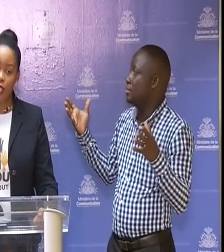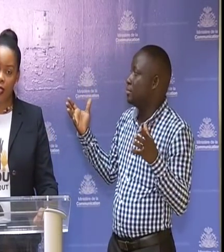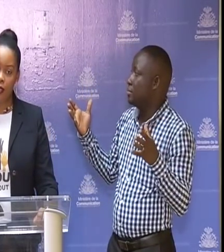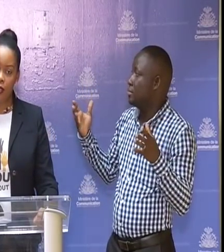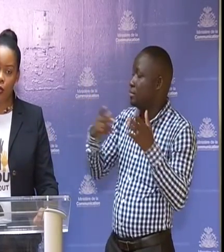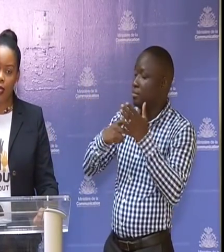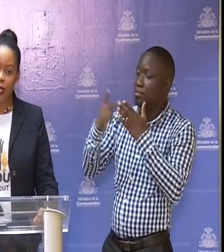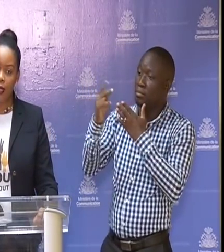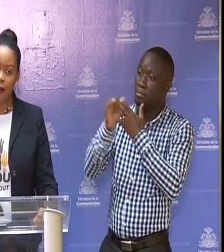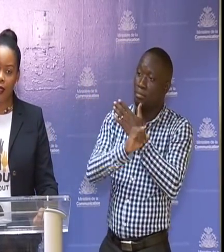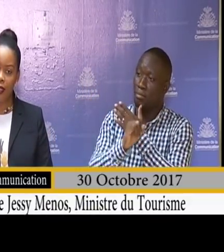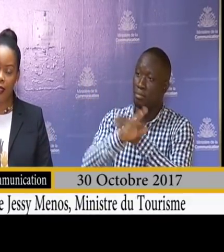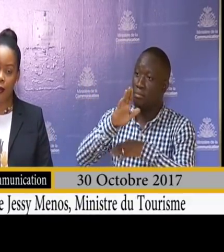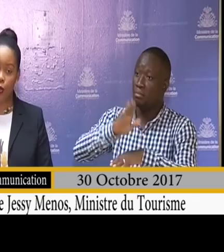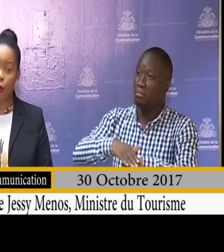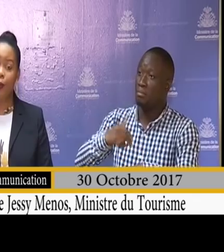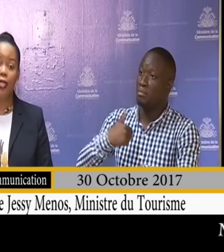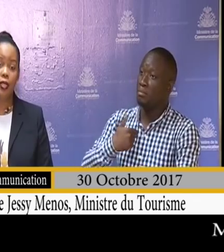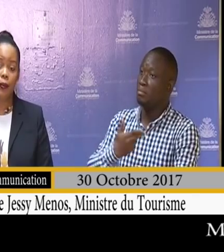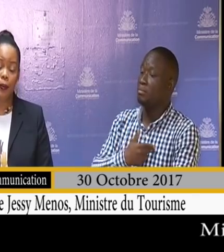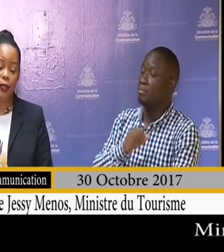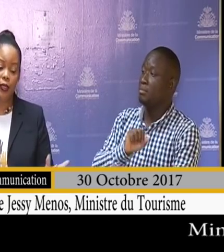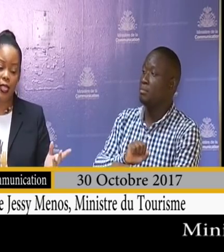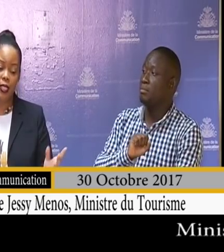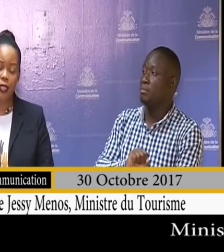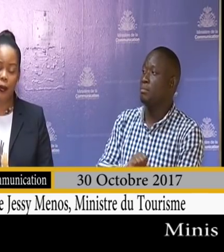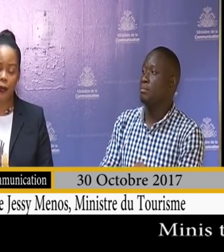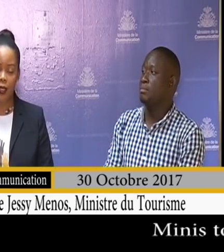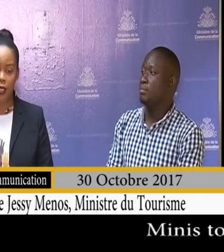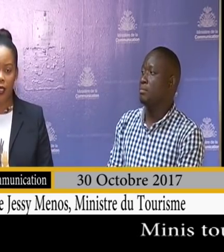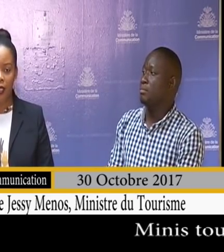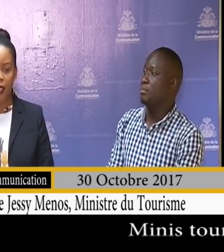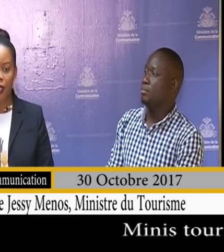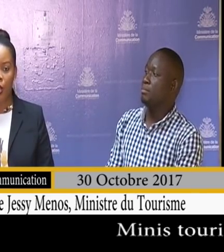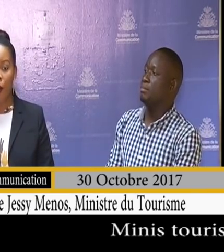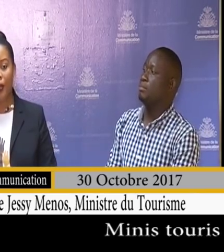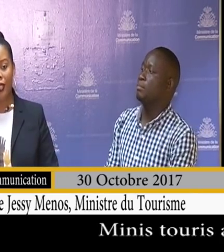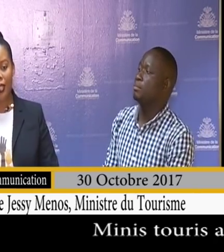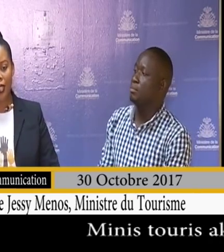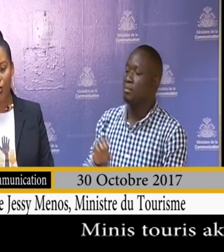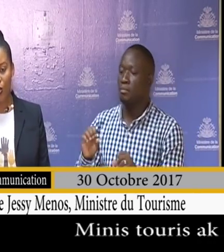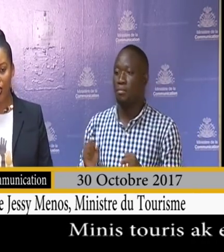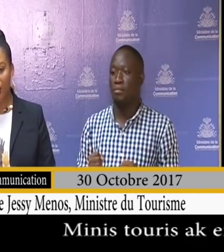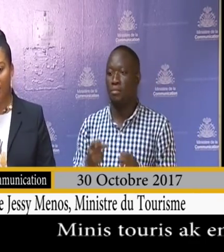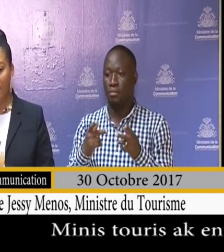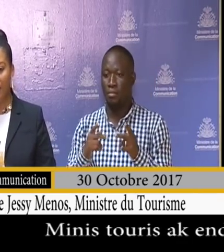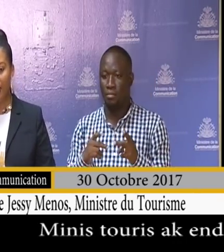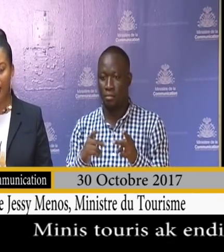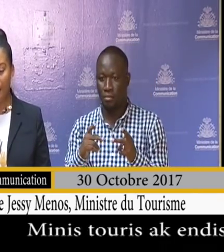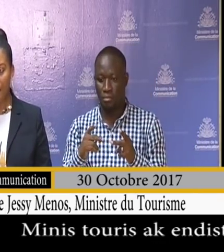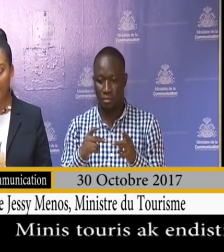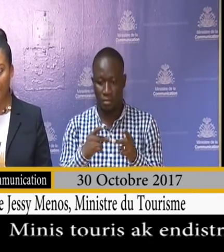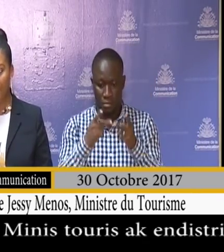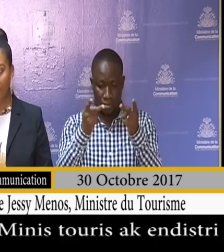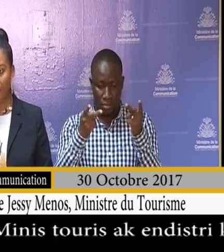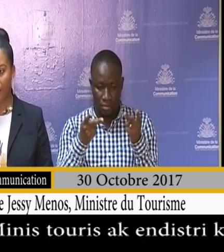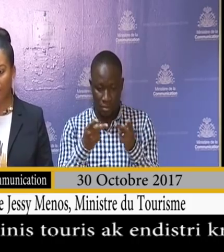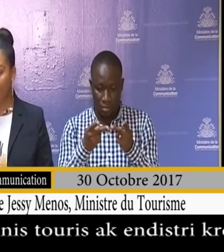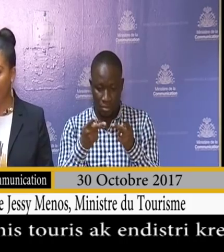un pile projet sur lesquels nous travaillons. Parce que, par exemple, nous prenons un dernier exemple. Combien de parcs d'attractions qui existent en Haïti?